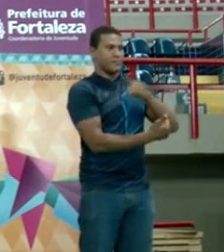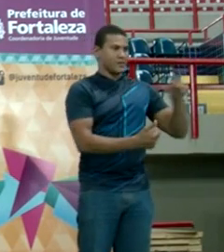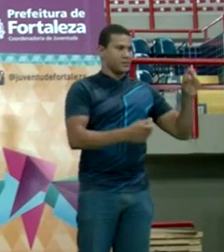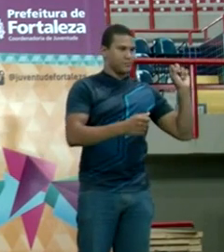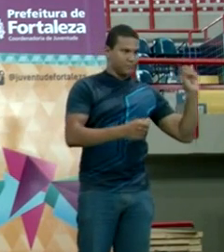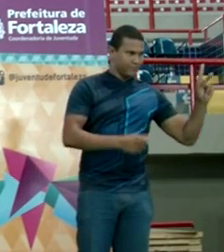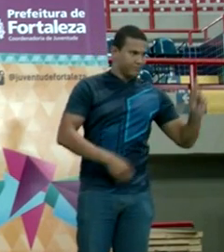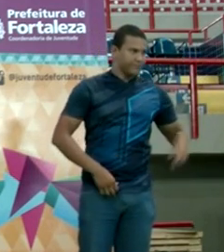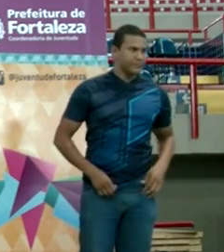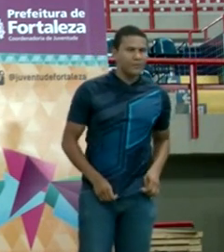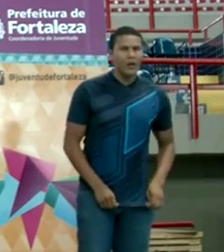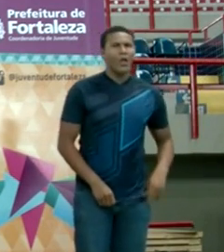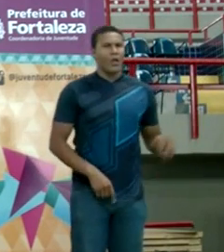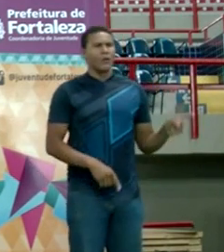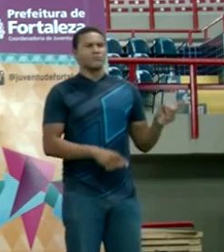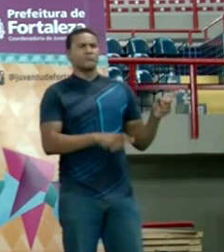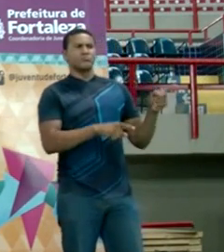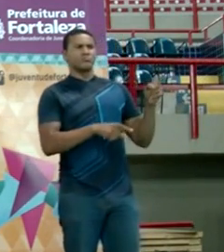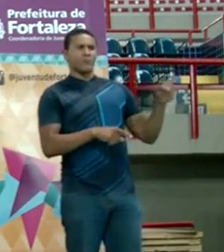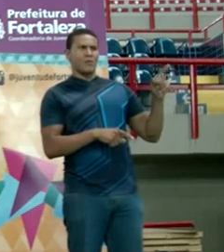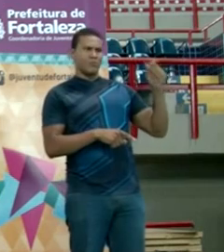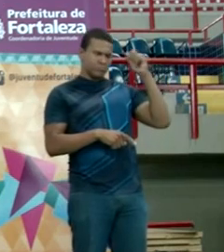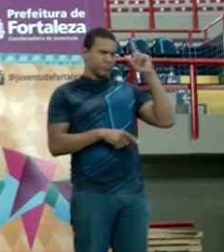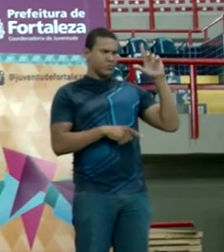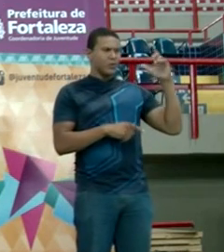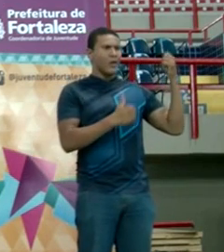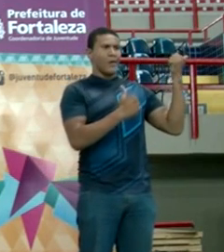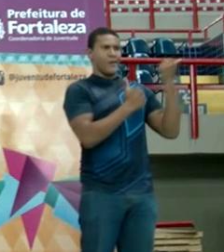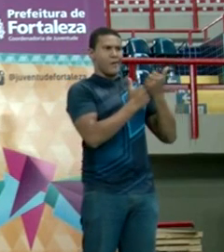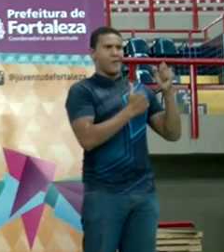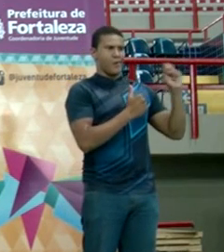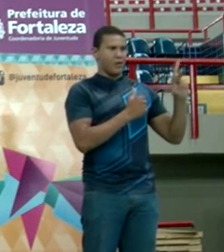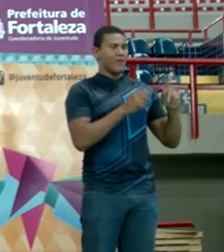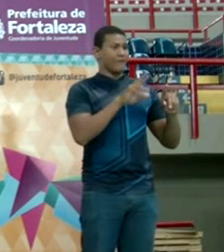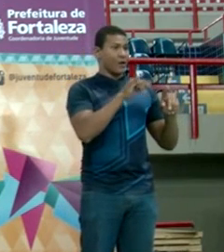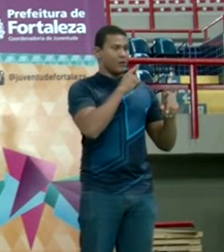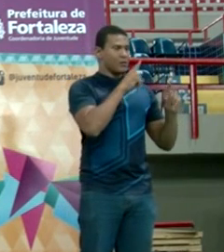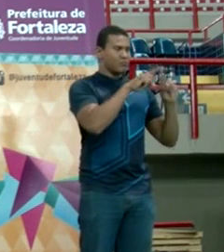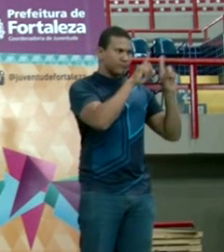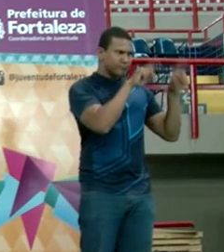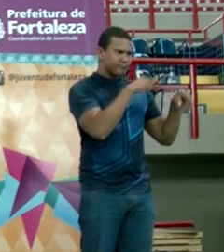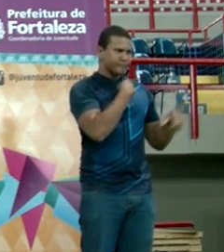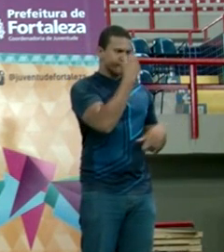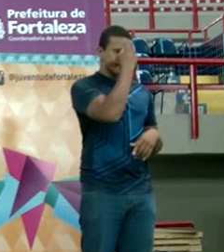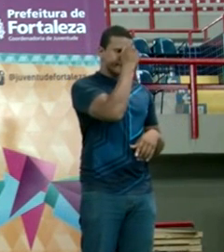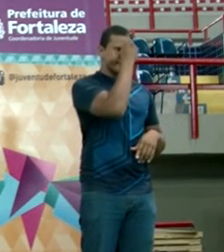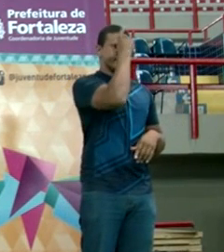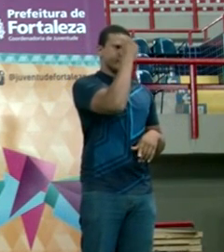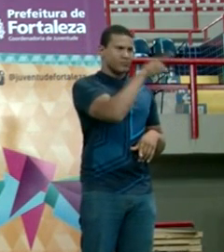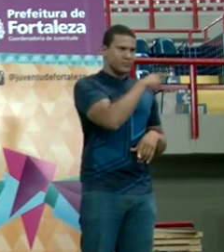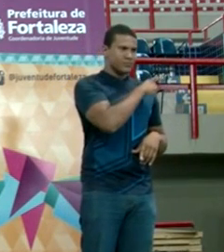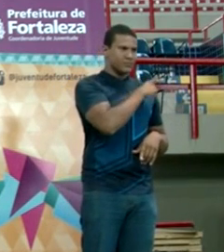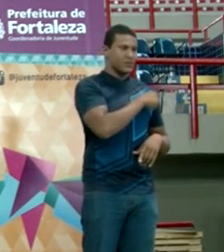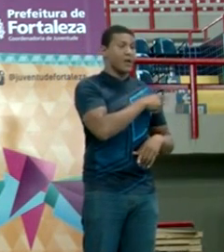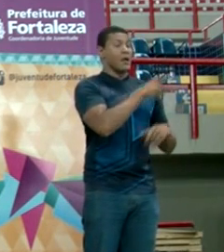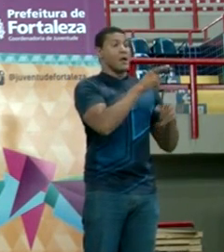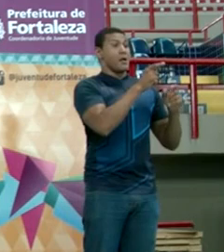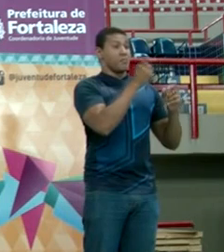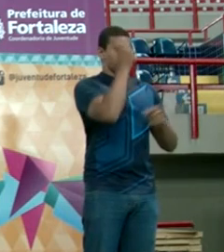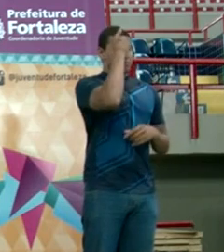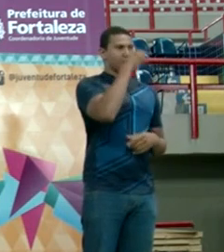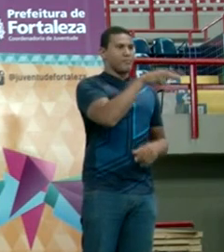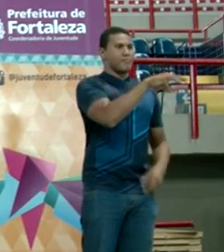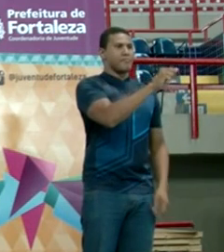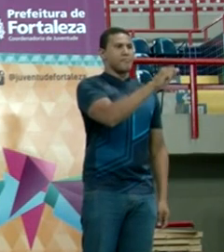vai fazer dois planos político-econômico que dão início à Guerra Fria. O plano Marshall, que